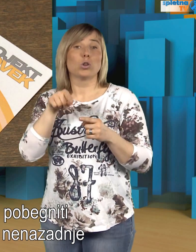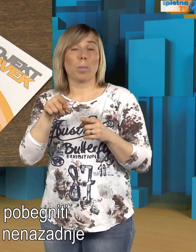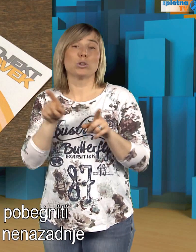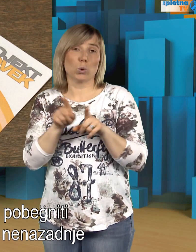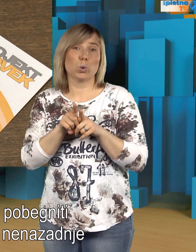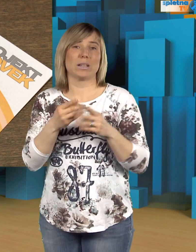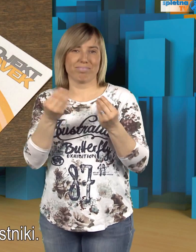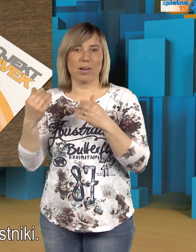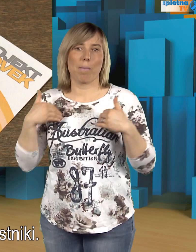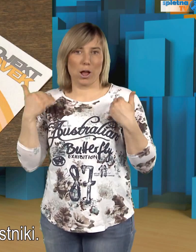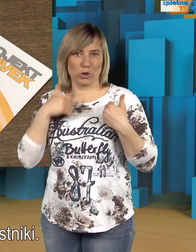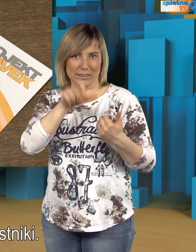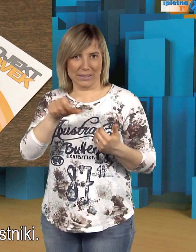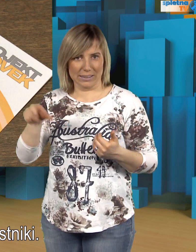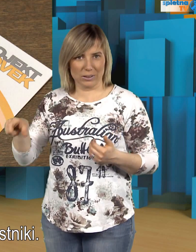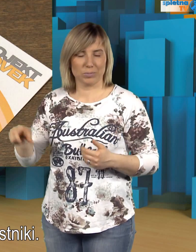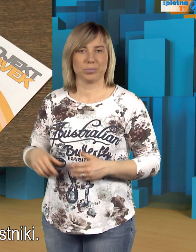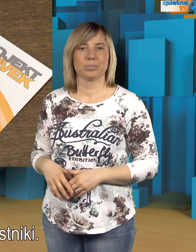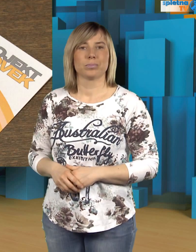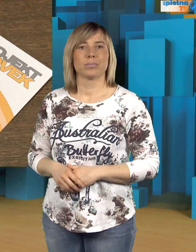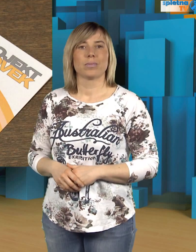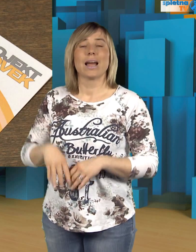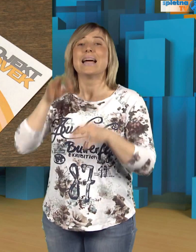tudi mladostniki.